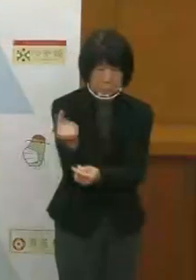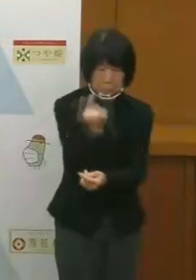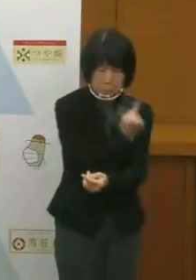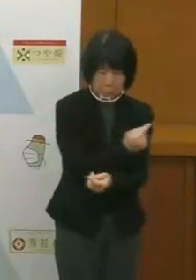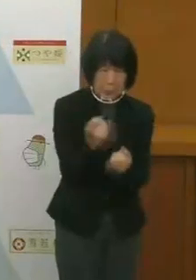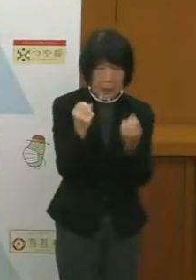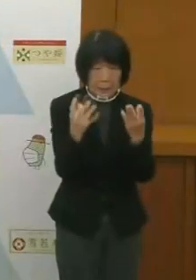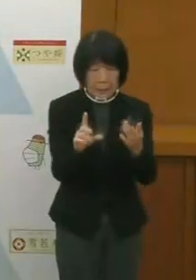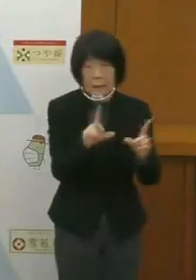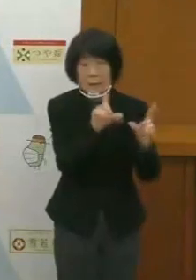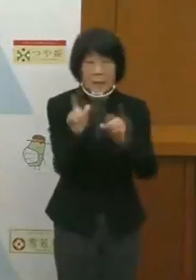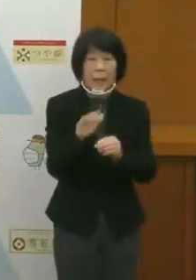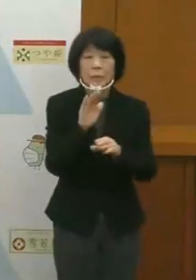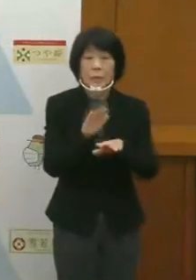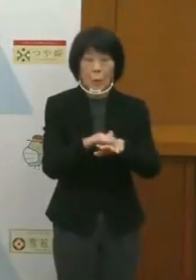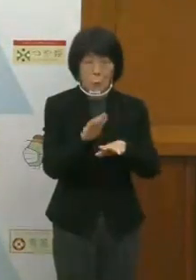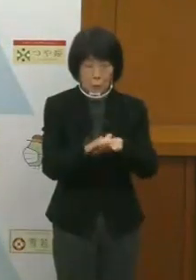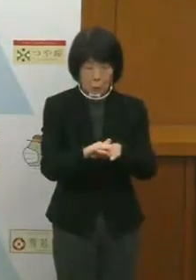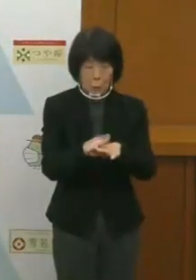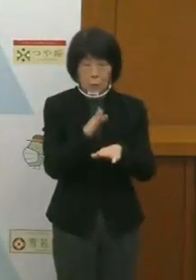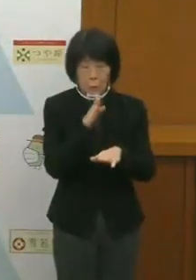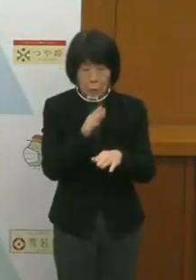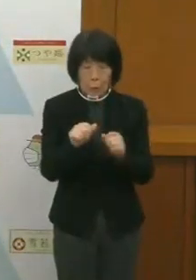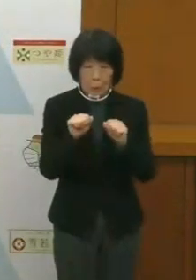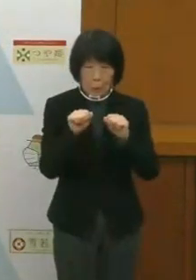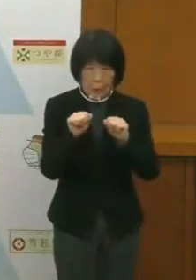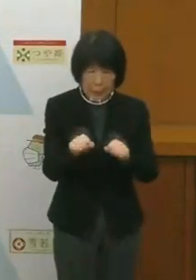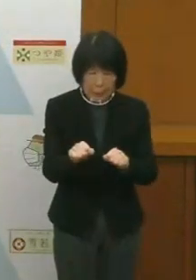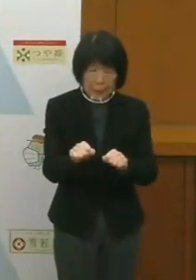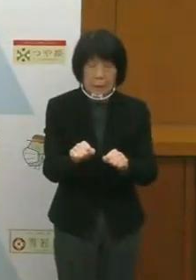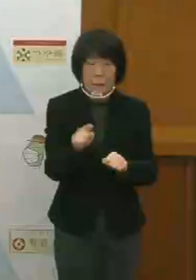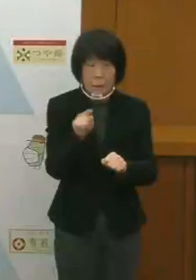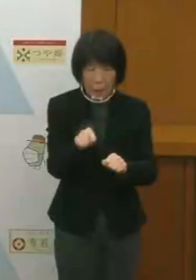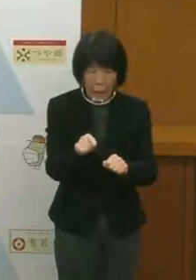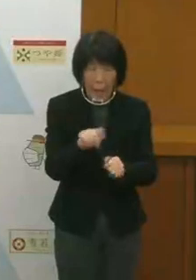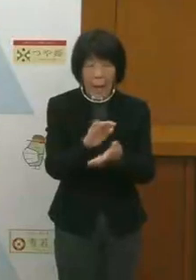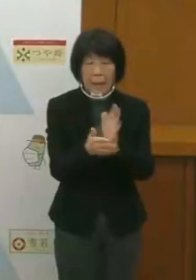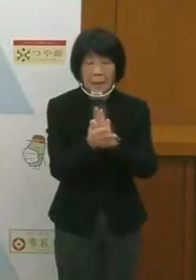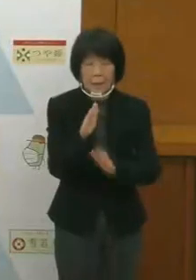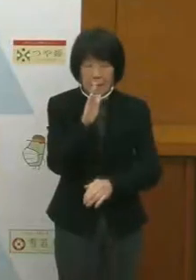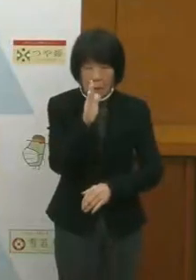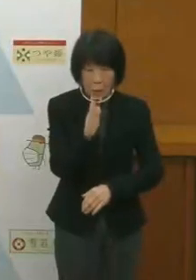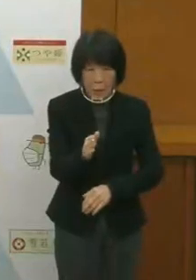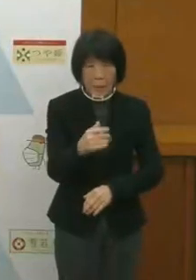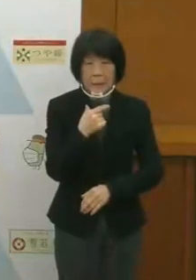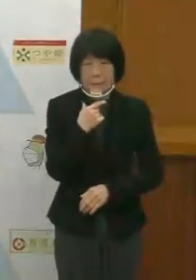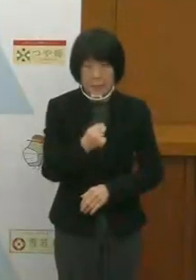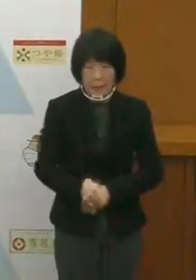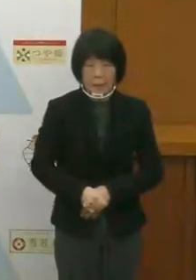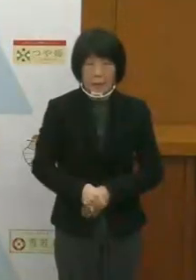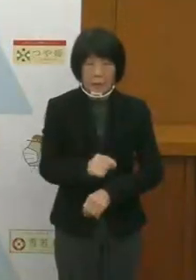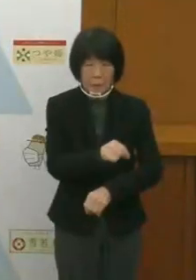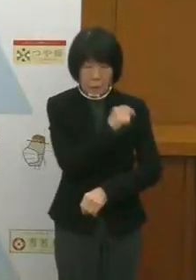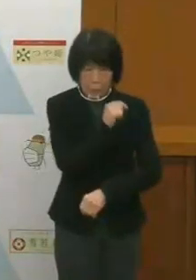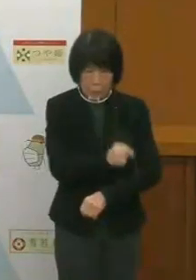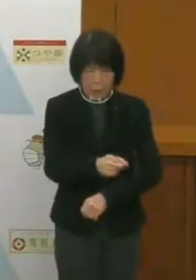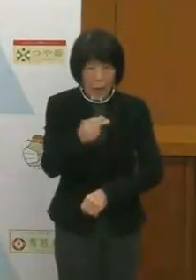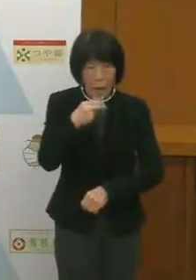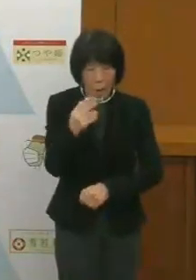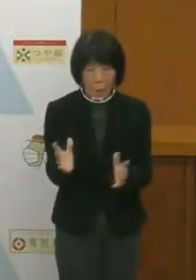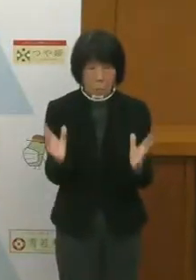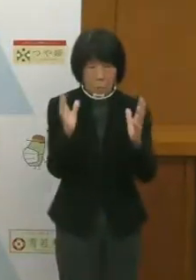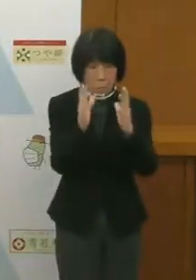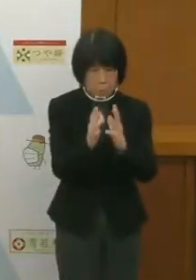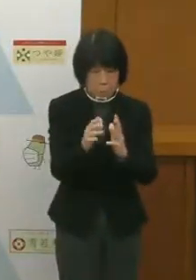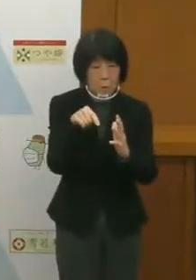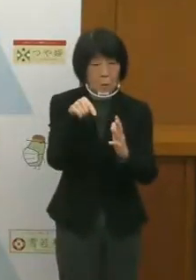新生活様式を実践していただくよう改めてお願いをいたします。特に会食時